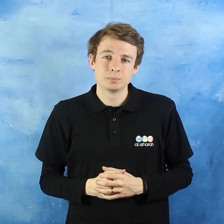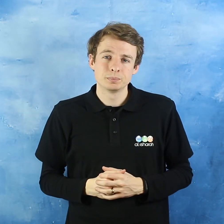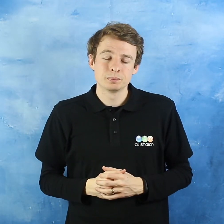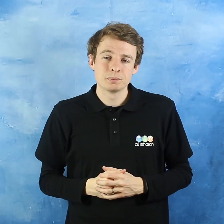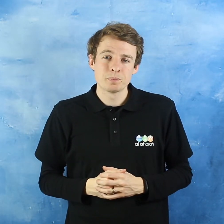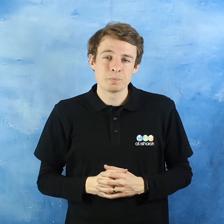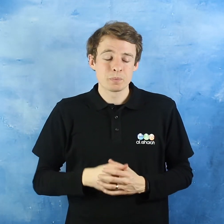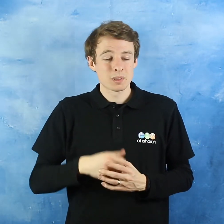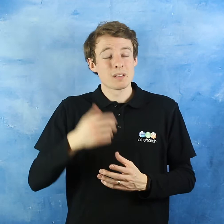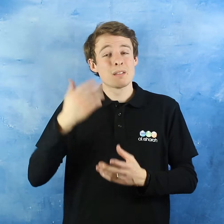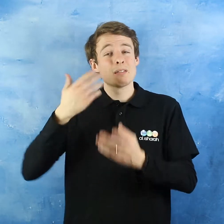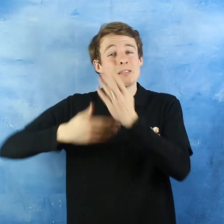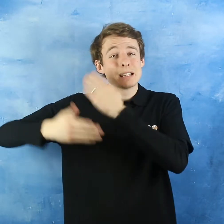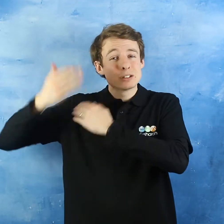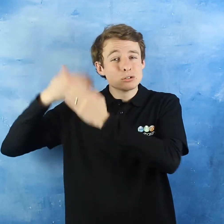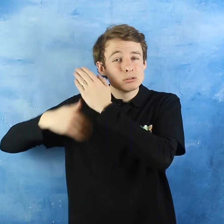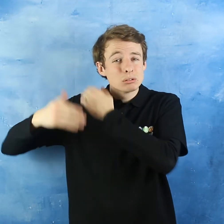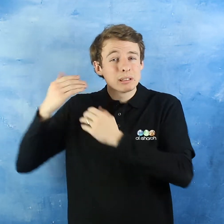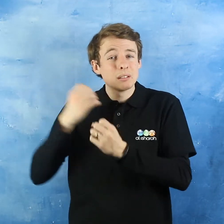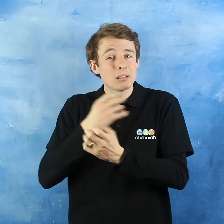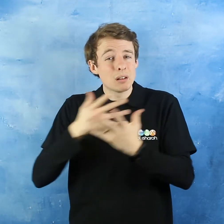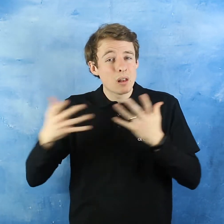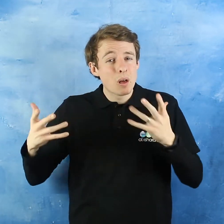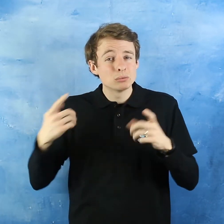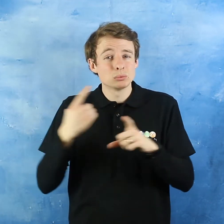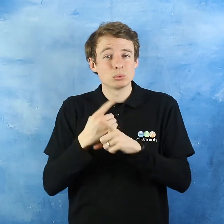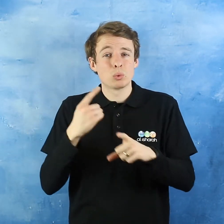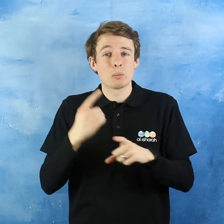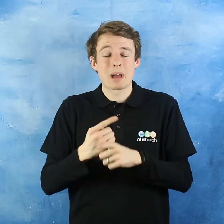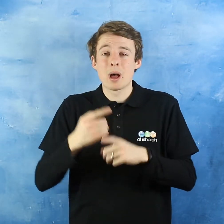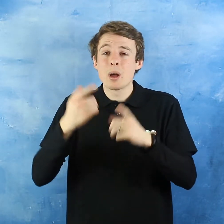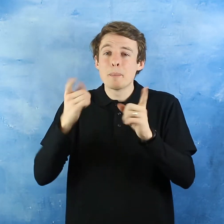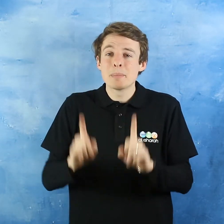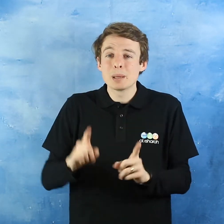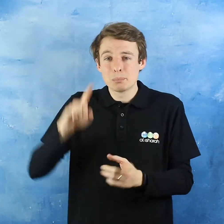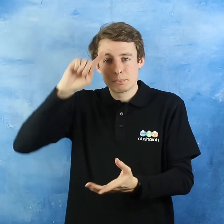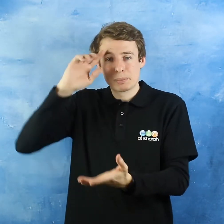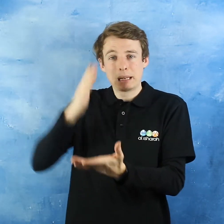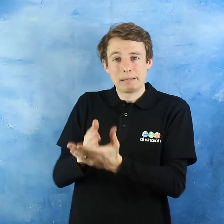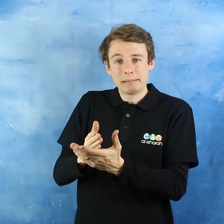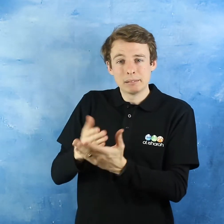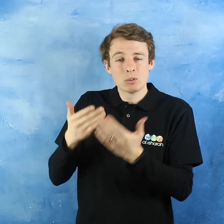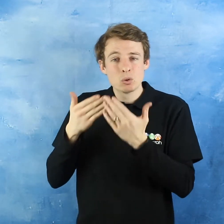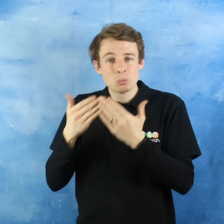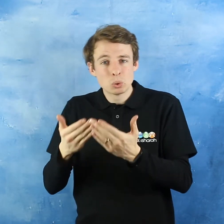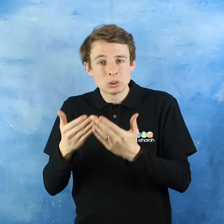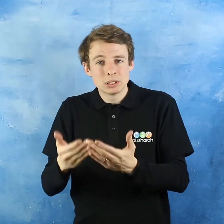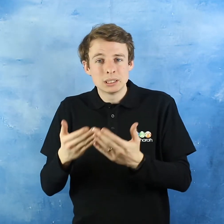killed, punished, burned. Only وَمَا نَقَمُوا مِنْهُمْ إِلَّا يُؤْمِنُوا بِاللَّهِ